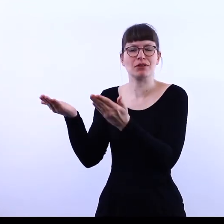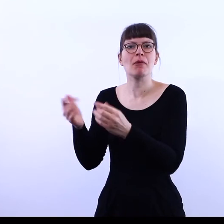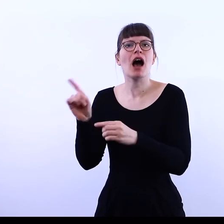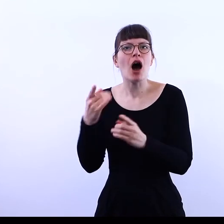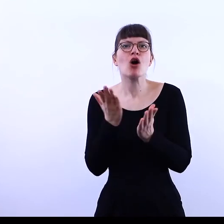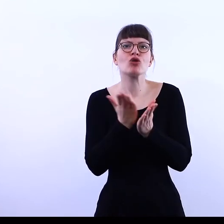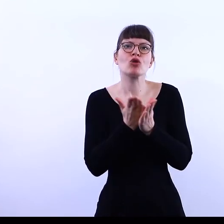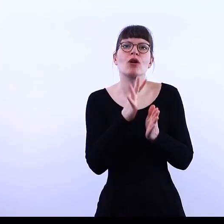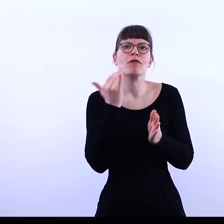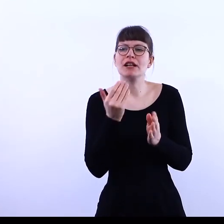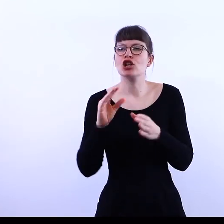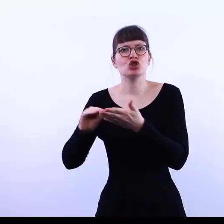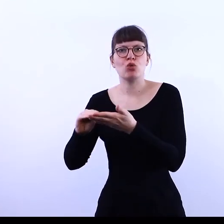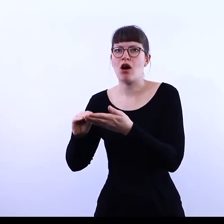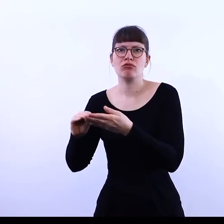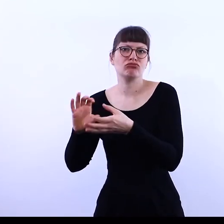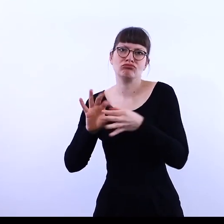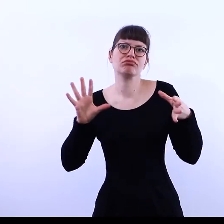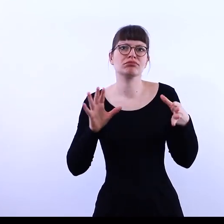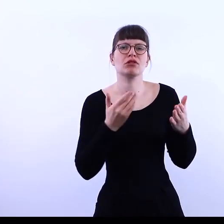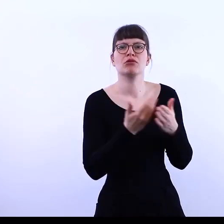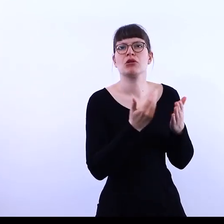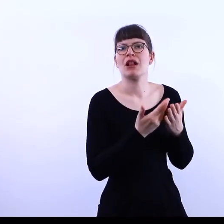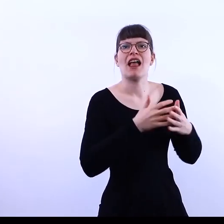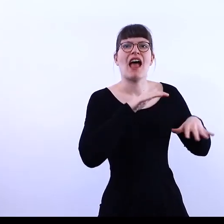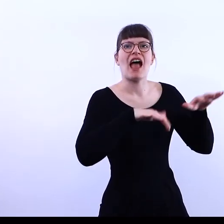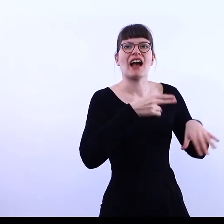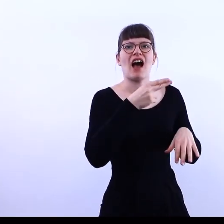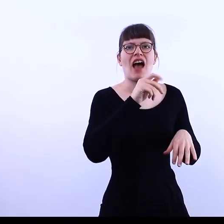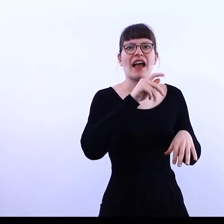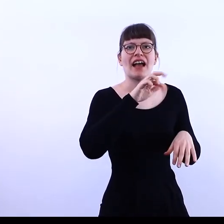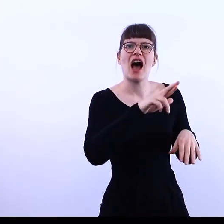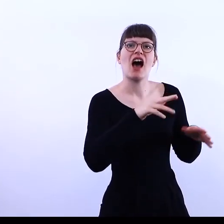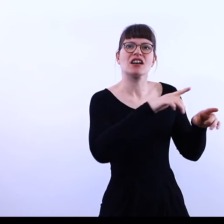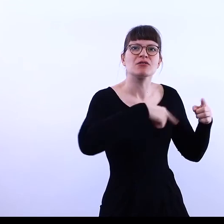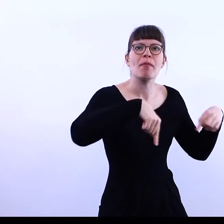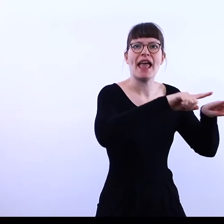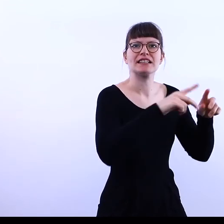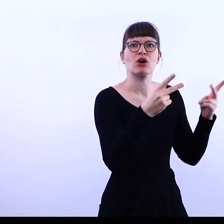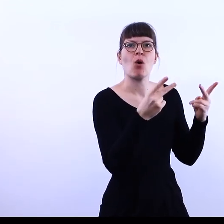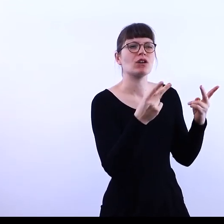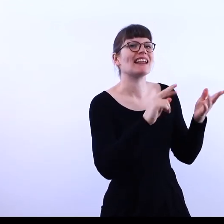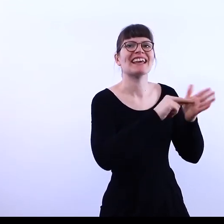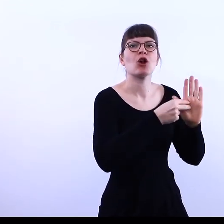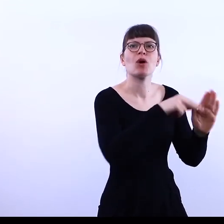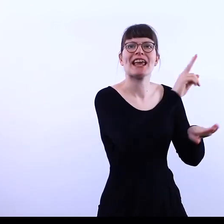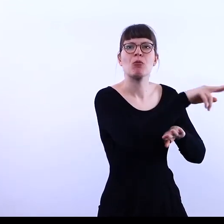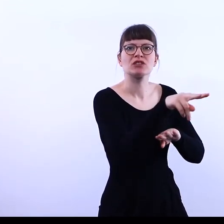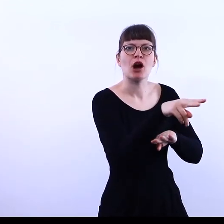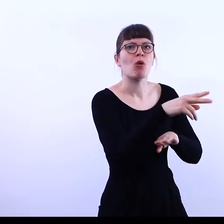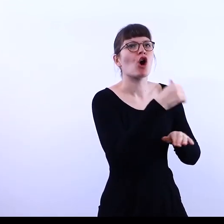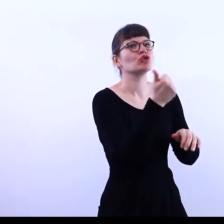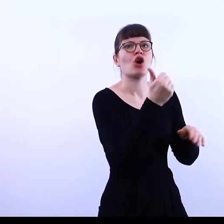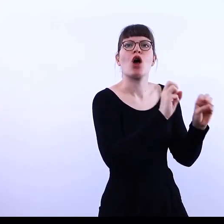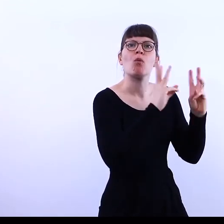schon im außerschulischen Kontext, in Hackerspaces, in Technologiemuseen teilweise, wo es tolle Workshops gibt. Ich glaube, wir